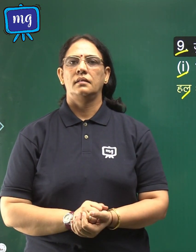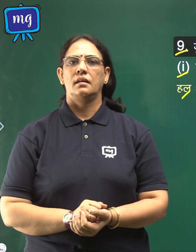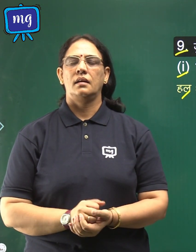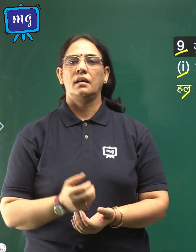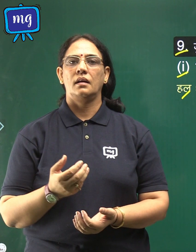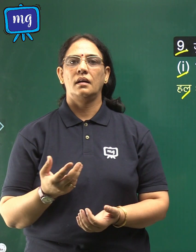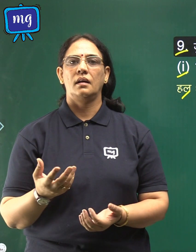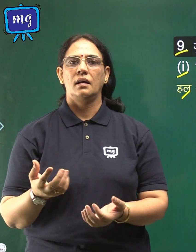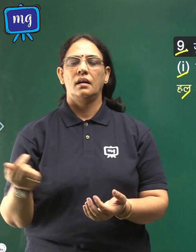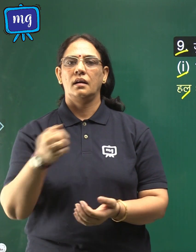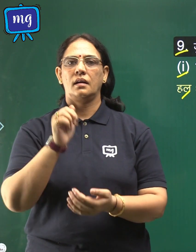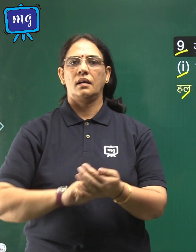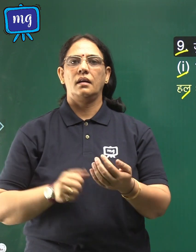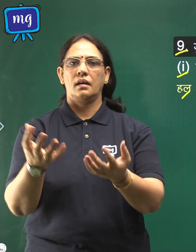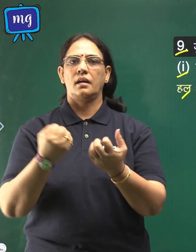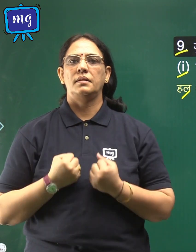क्या बचा?